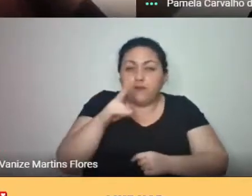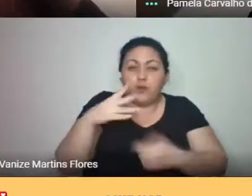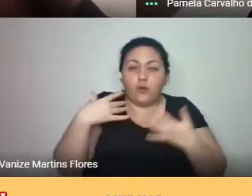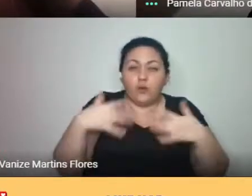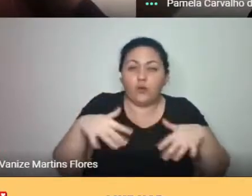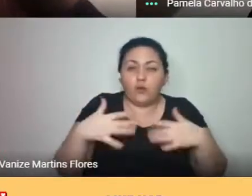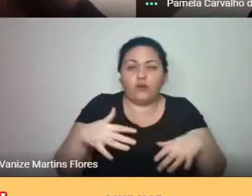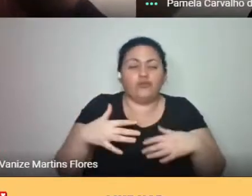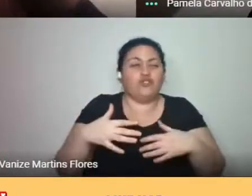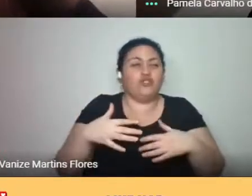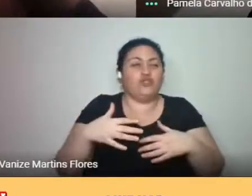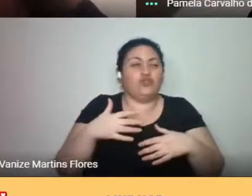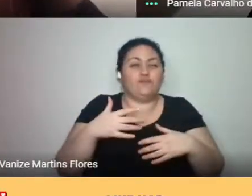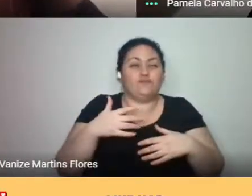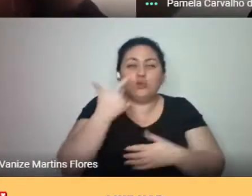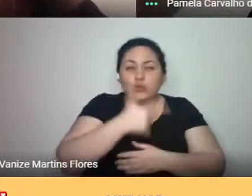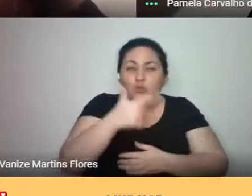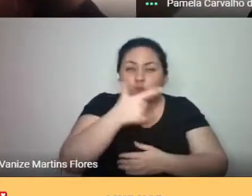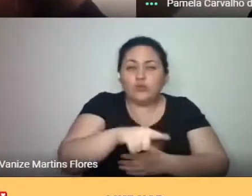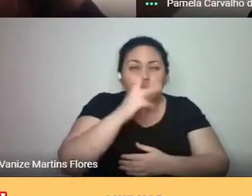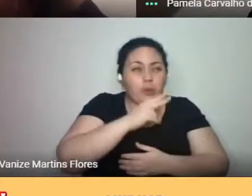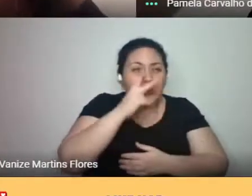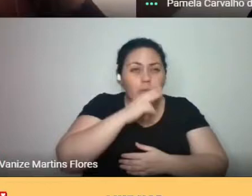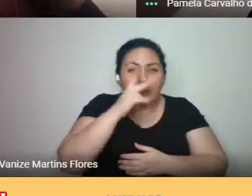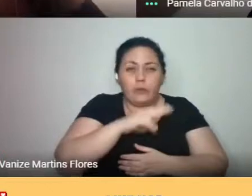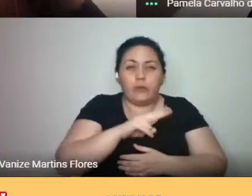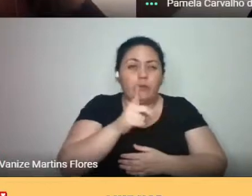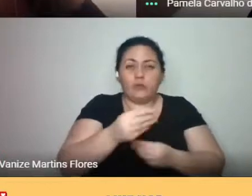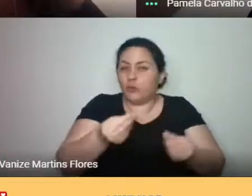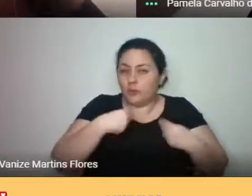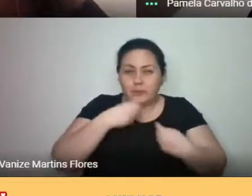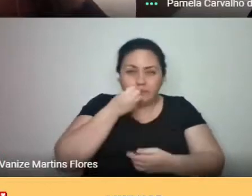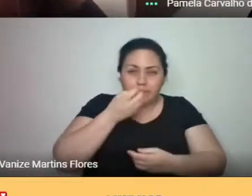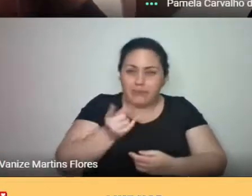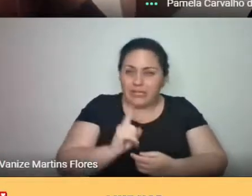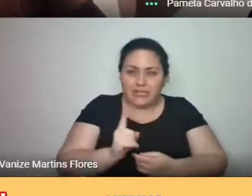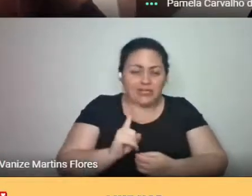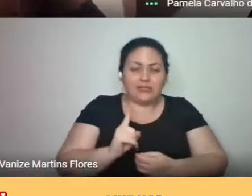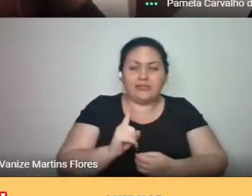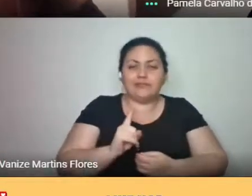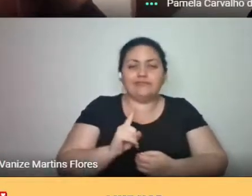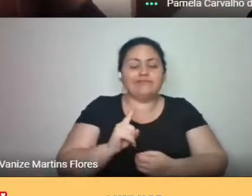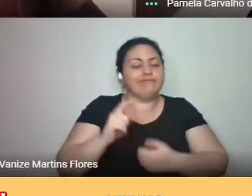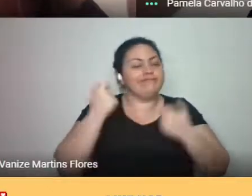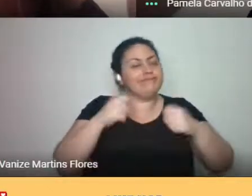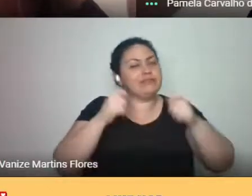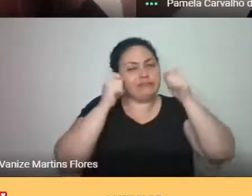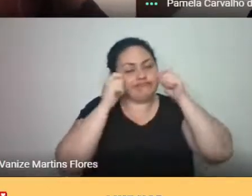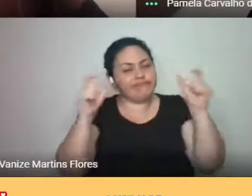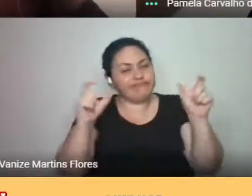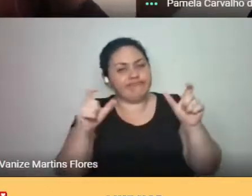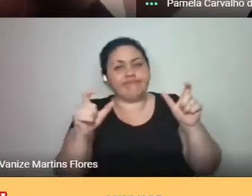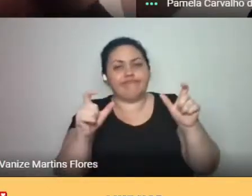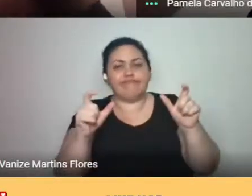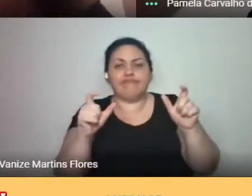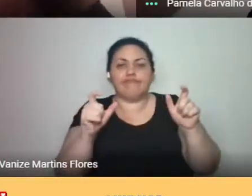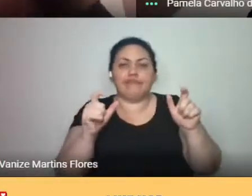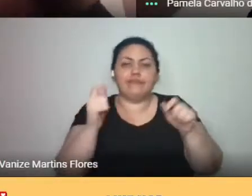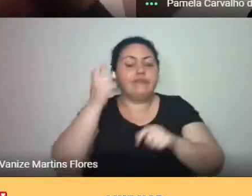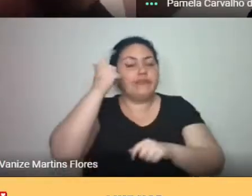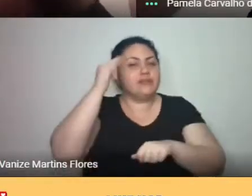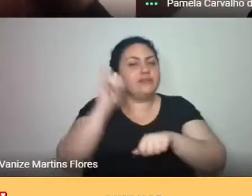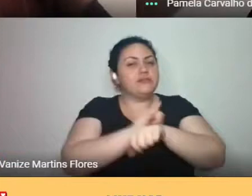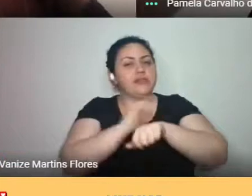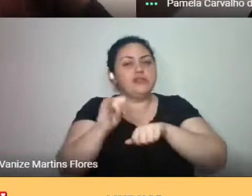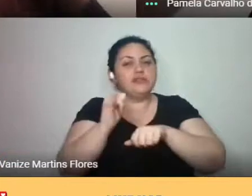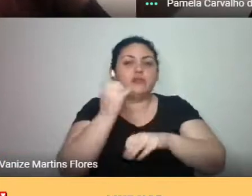bem, principalmente nesse momento, a gente precisa ver uma nova forma de lidar. Então, acho que